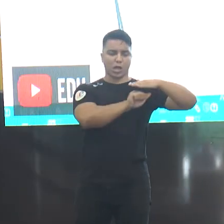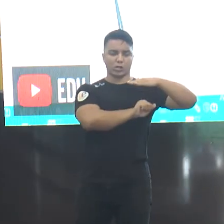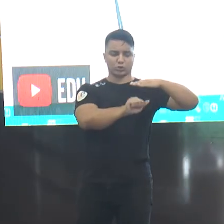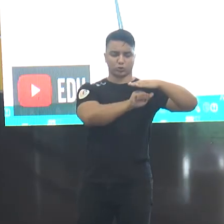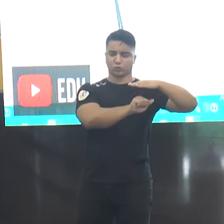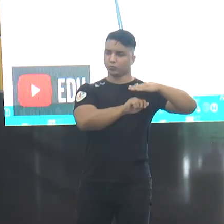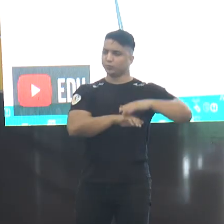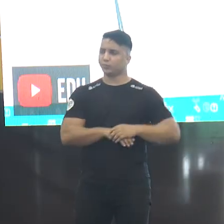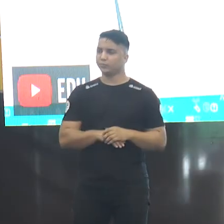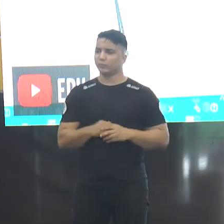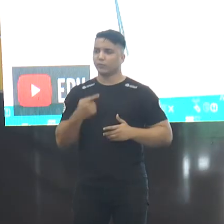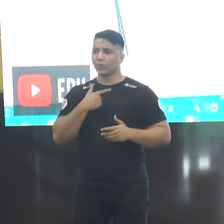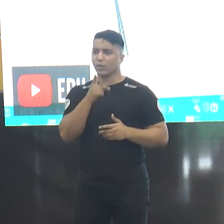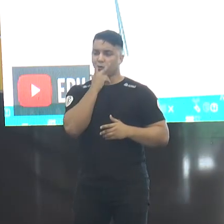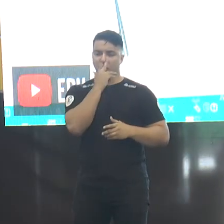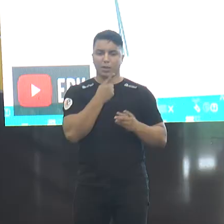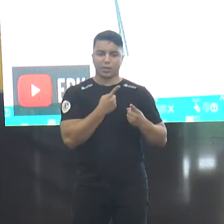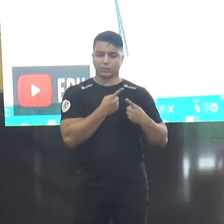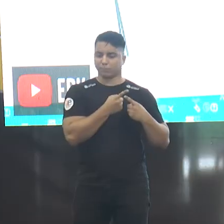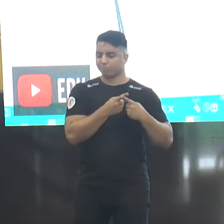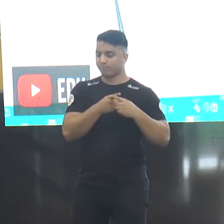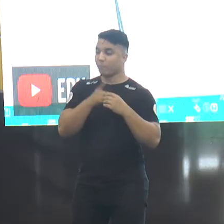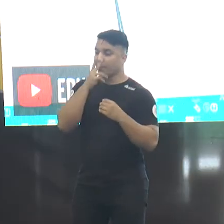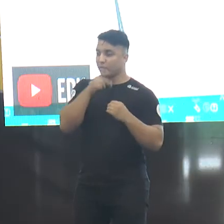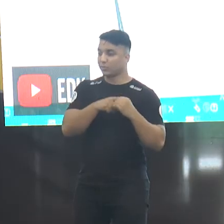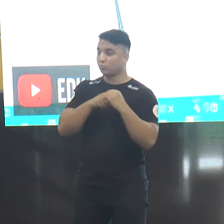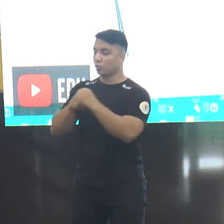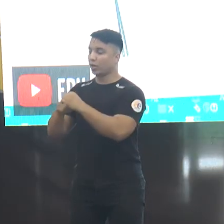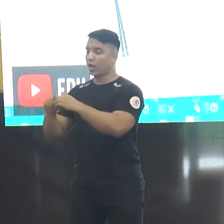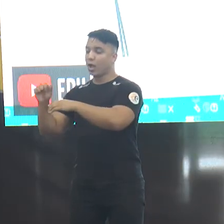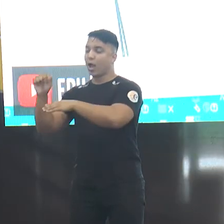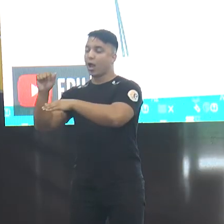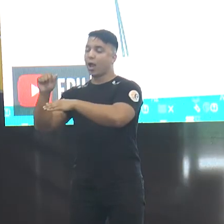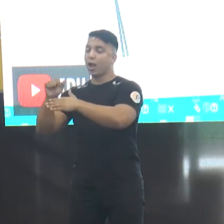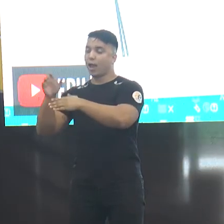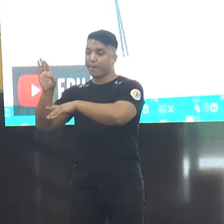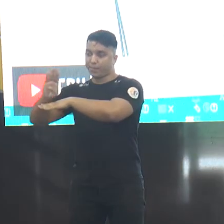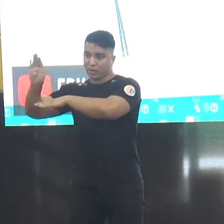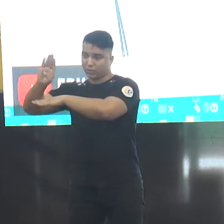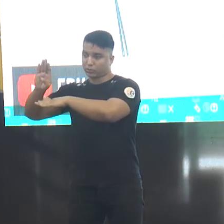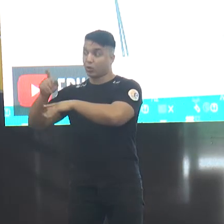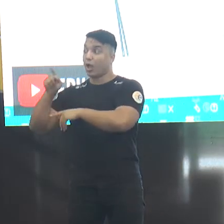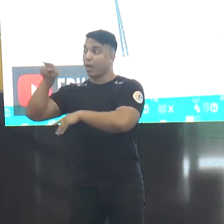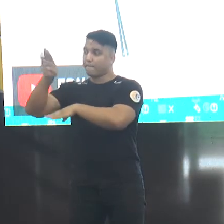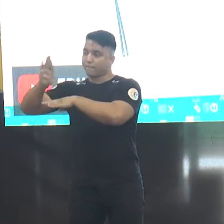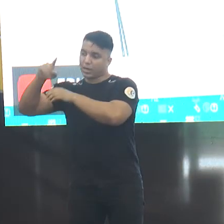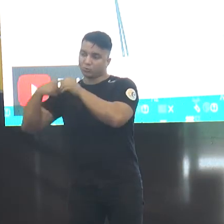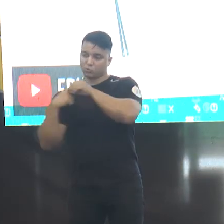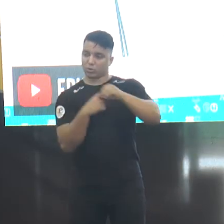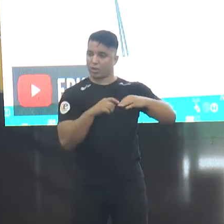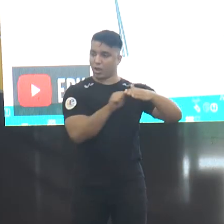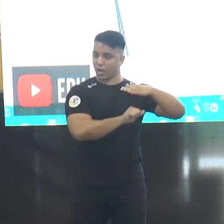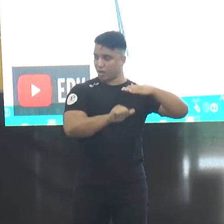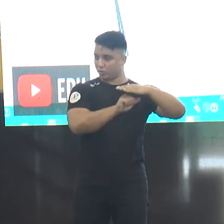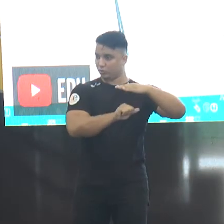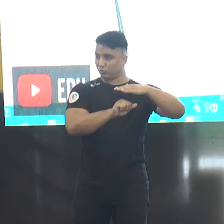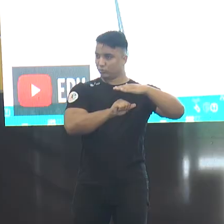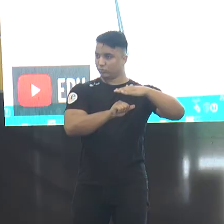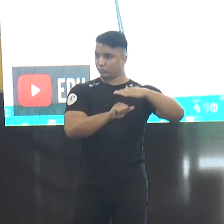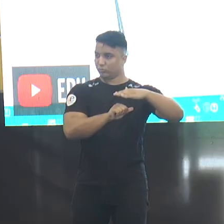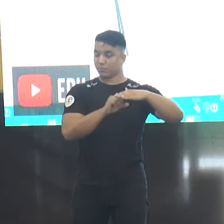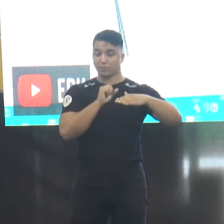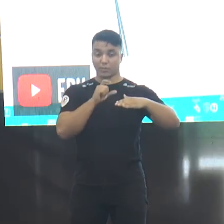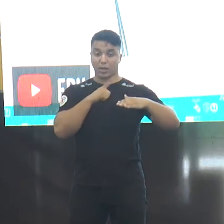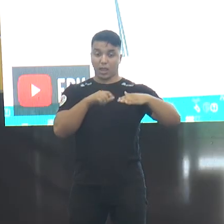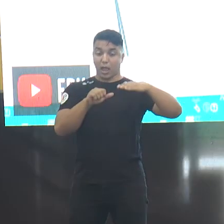ácido neutraliza a base e a base neutraliza o ácido. Então,